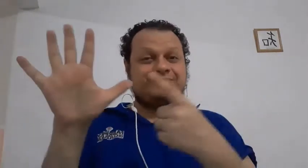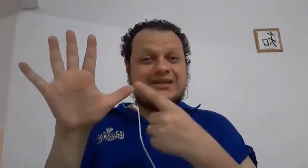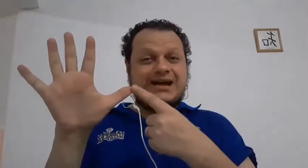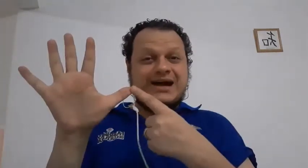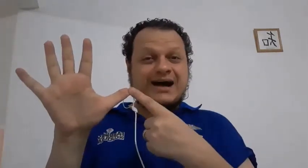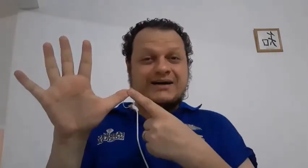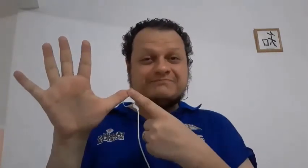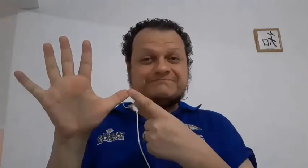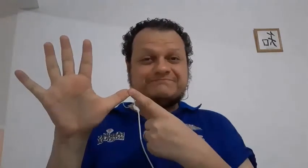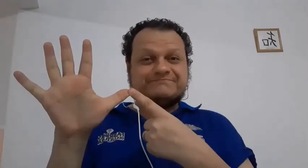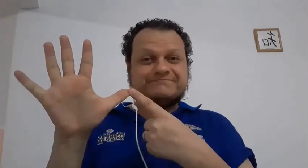A.